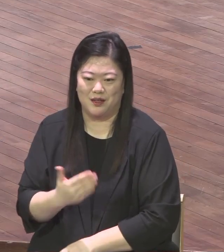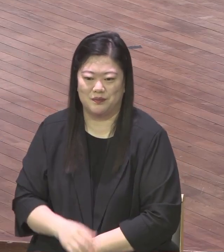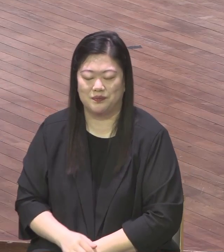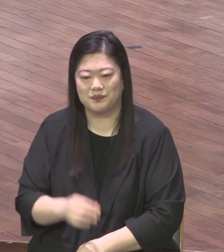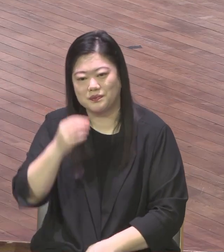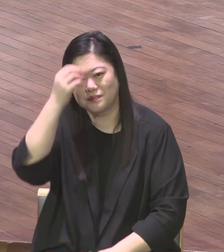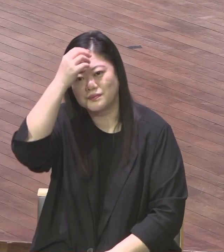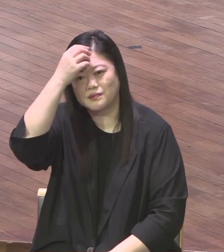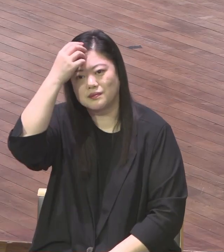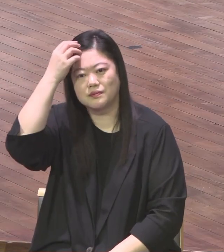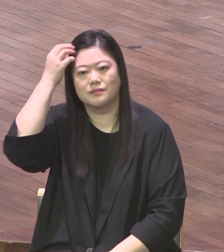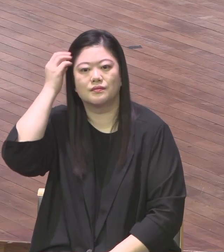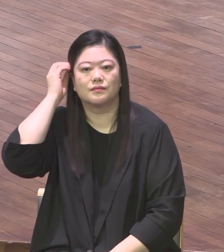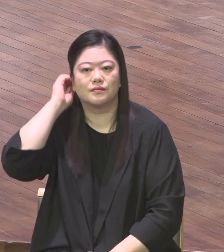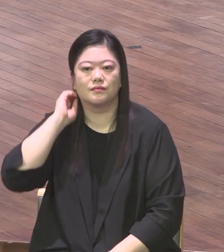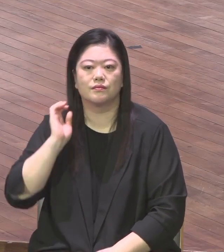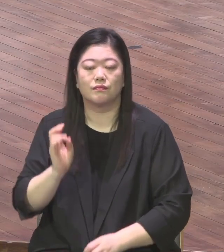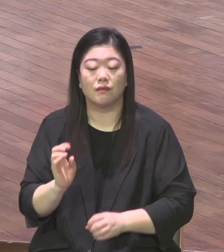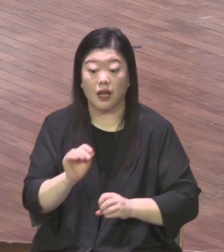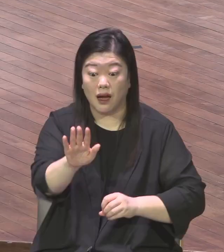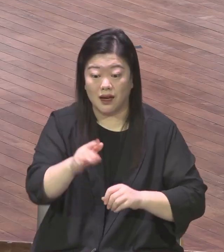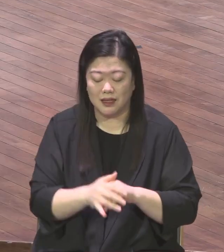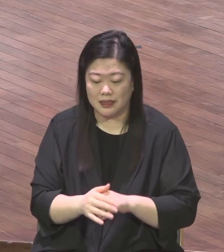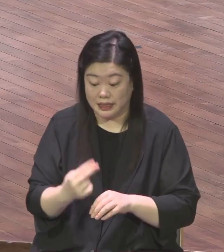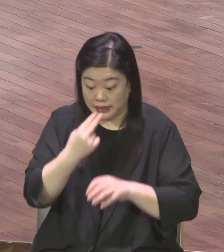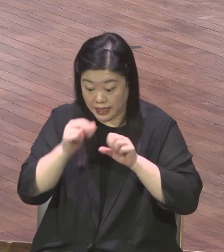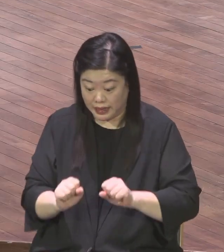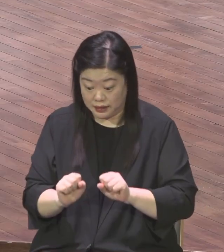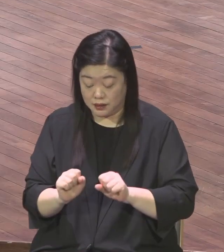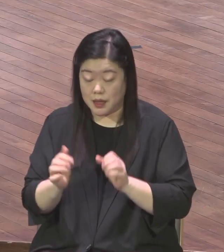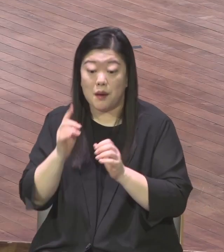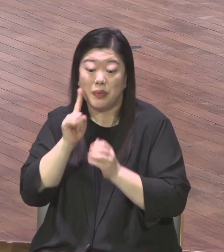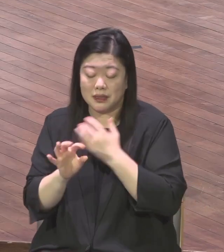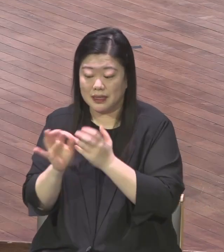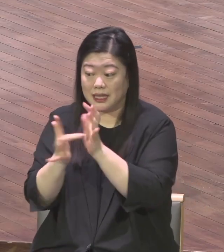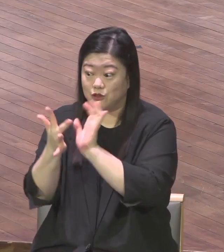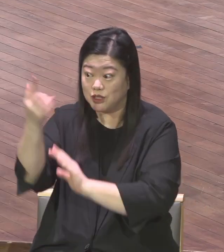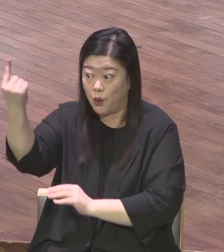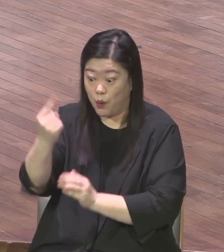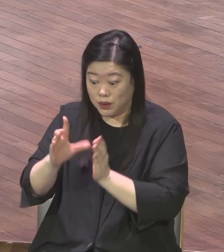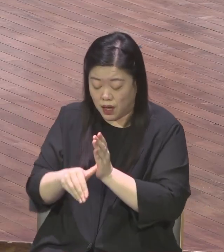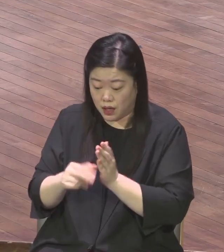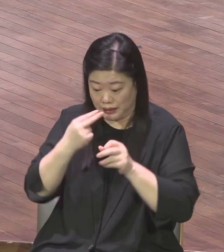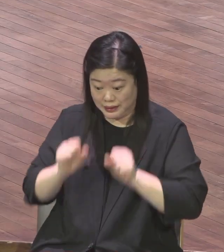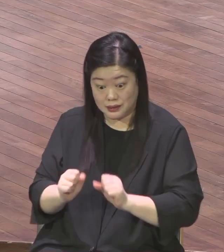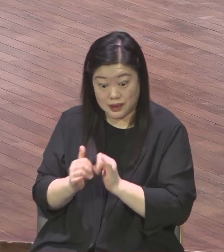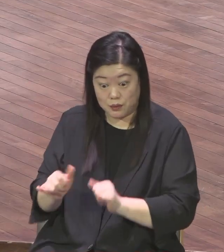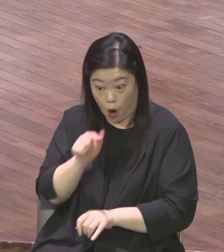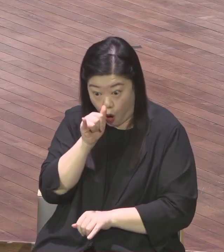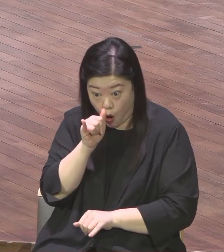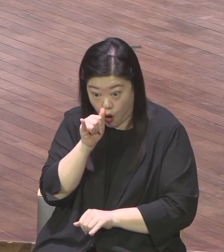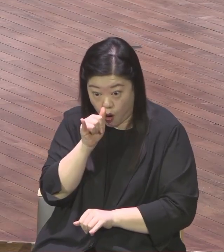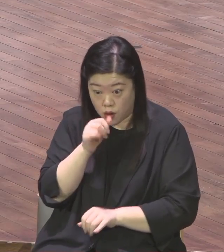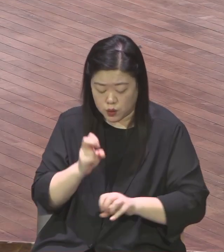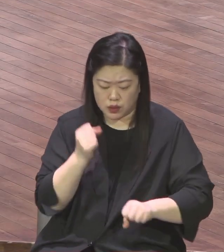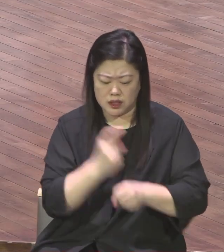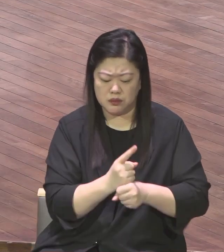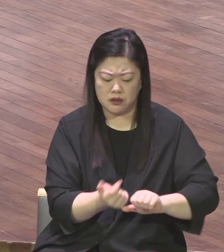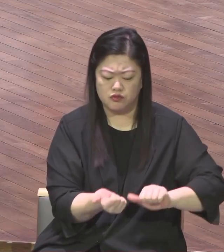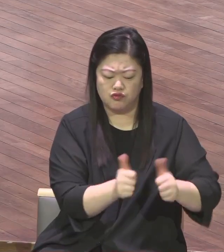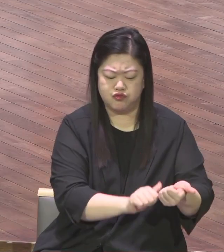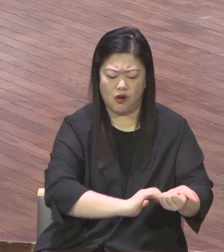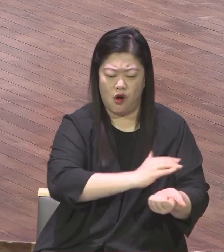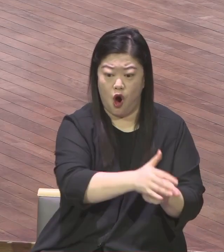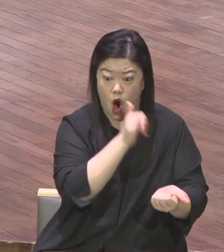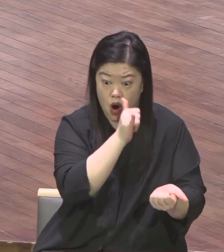놀라운 사실은요, 죽은 자들이 먼저 일어나고 그랬어요. 주 안에서 죽은 자들이 먼저 일어나. 우선순위가